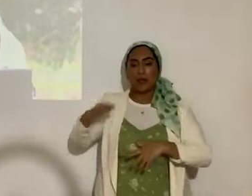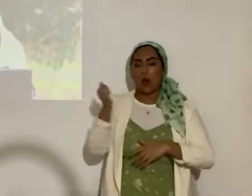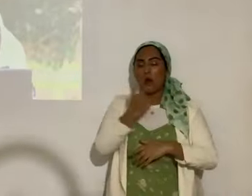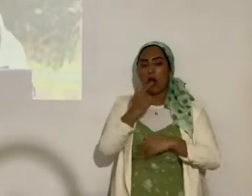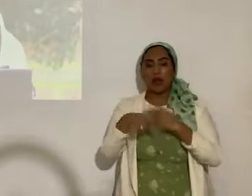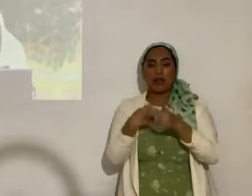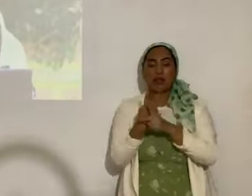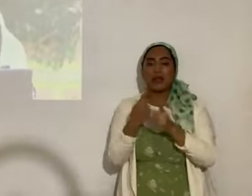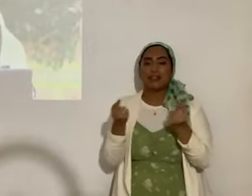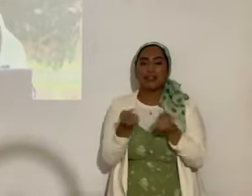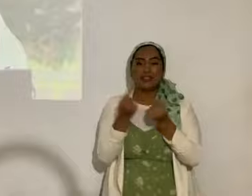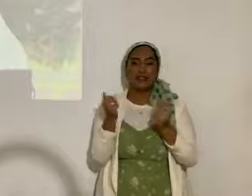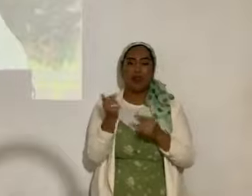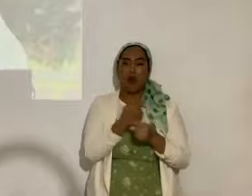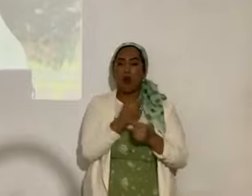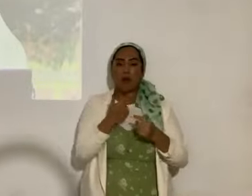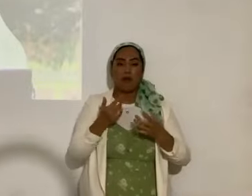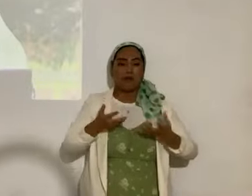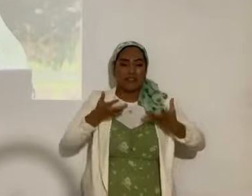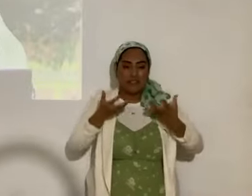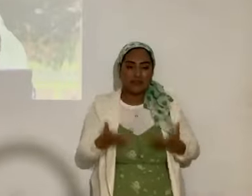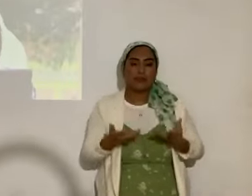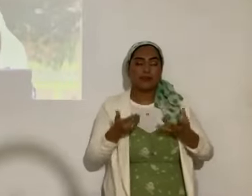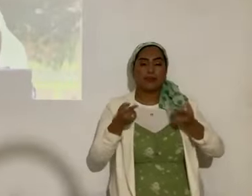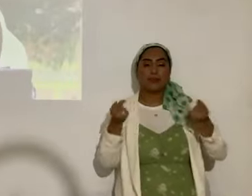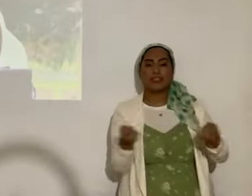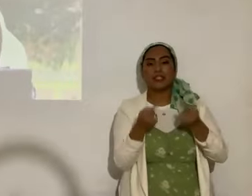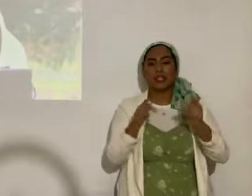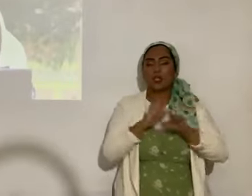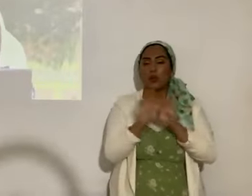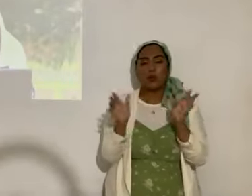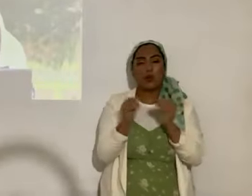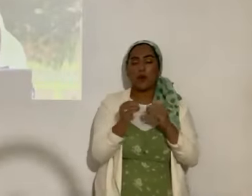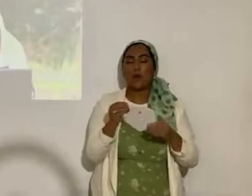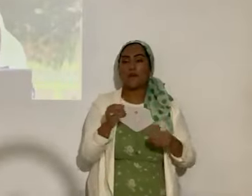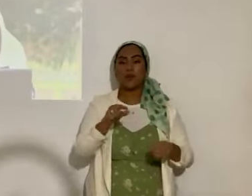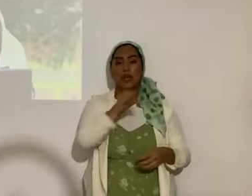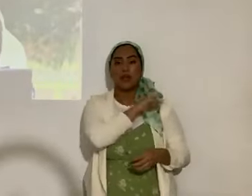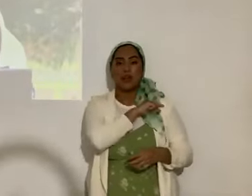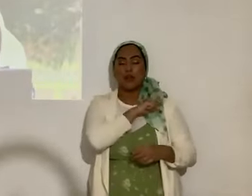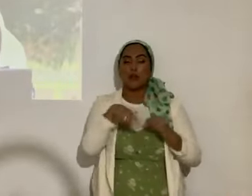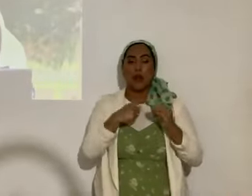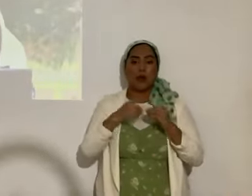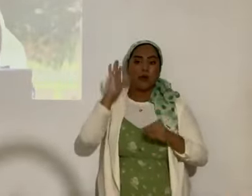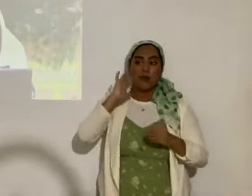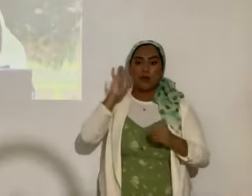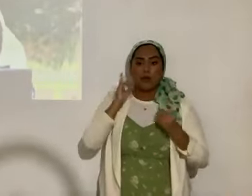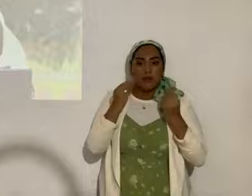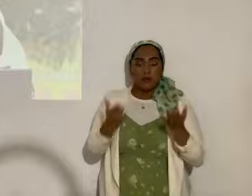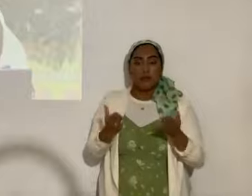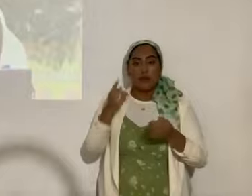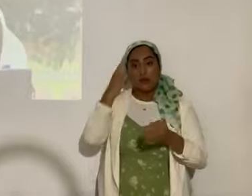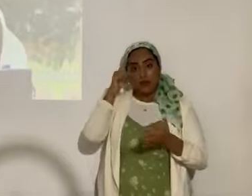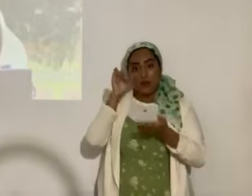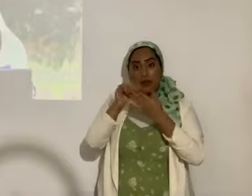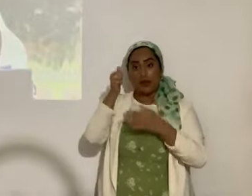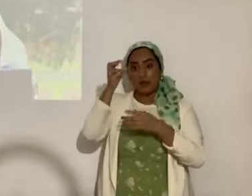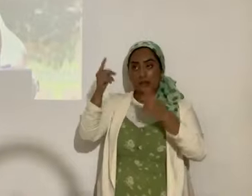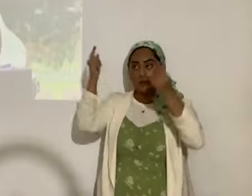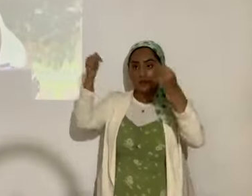pecado despojarnos de esas cargas sí del pecado y no tener más culpa sobre lo que hayamos cometido porque para eso vino